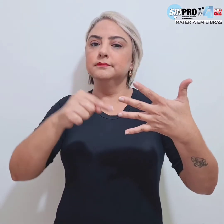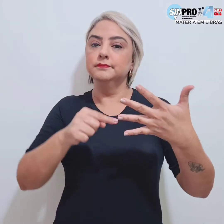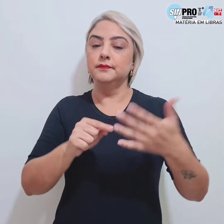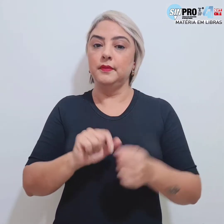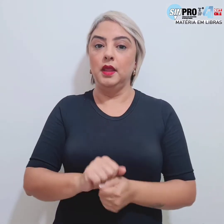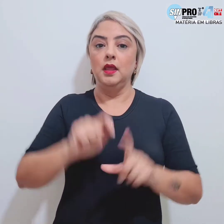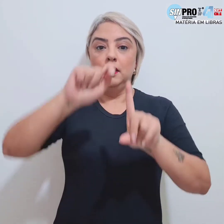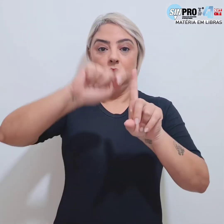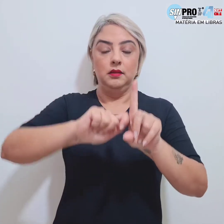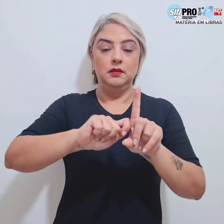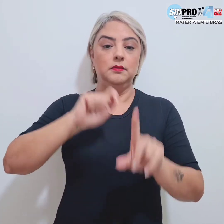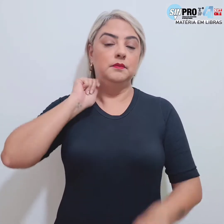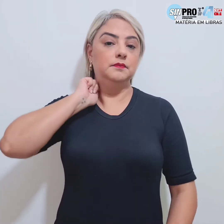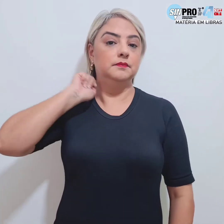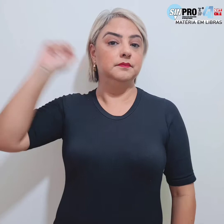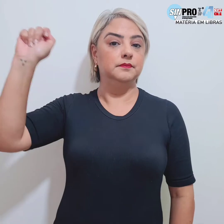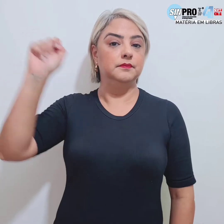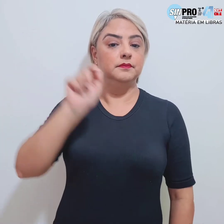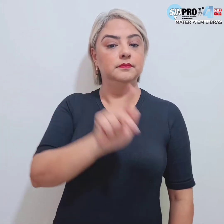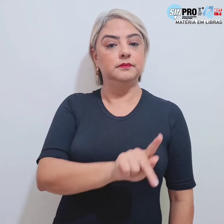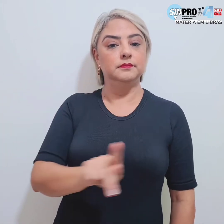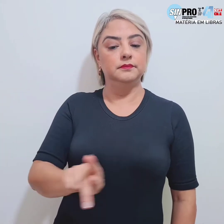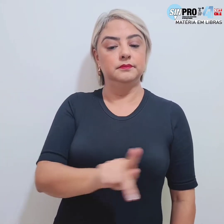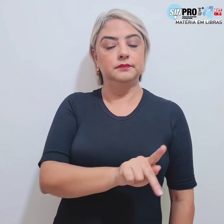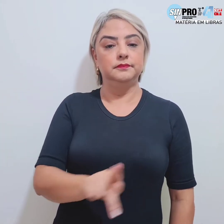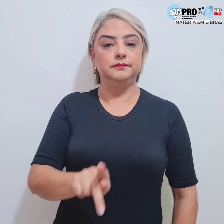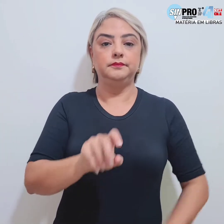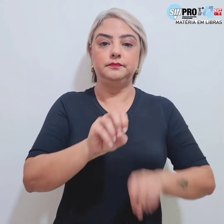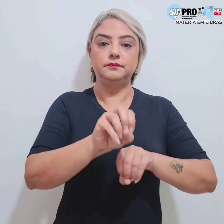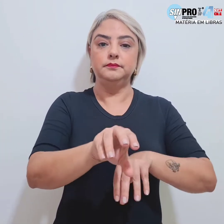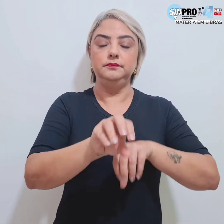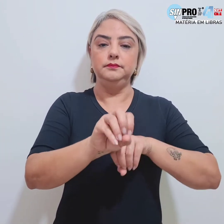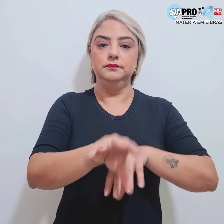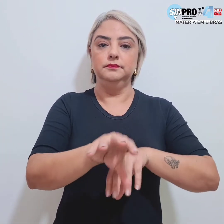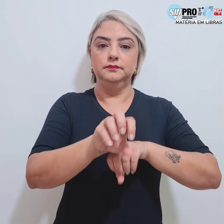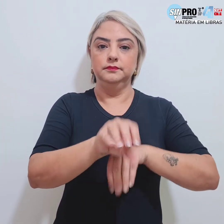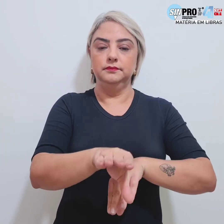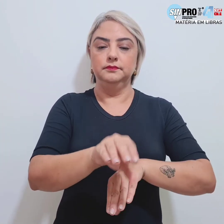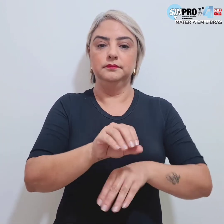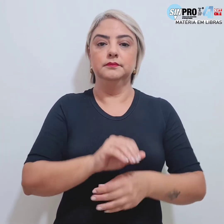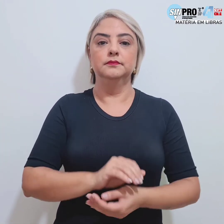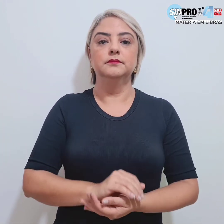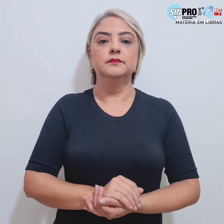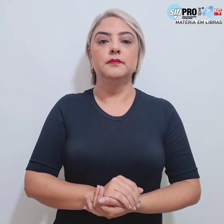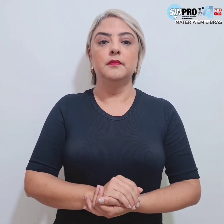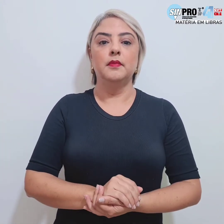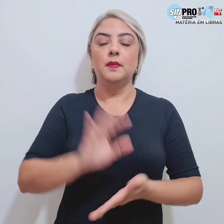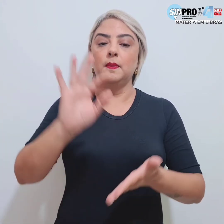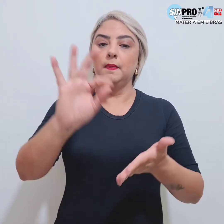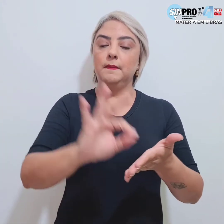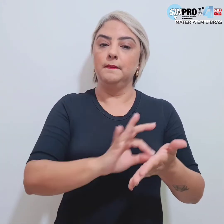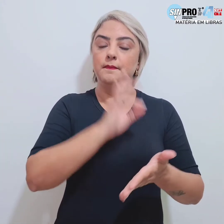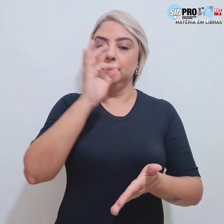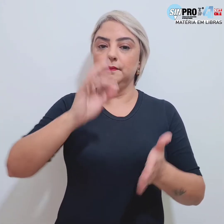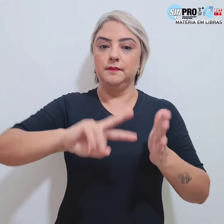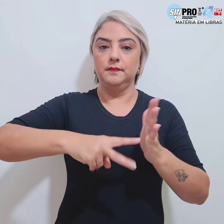mês de abril, professores e orientadores educacionais filiados ao